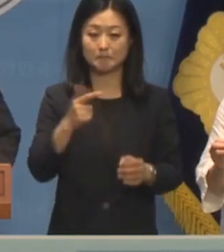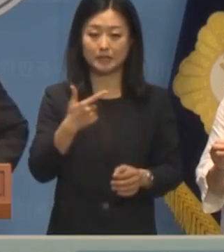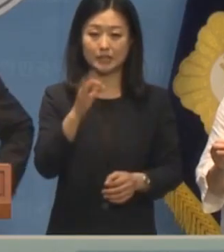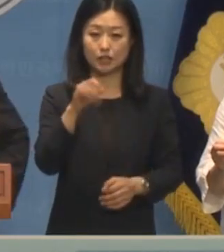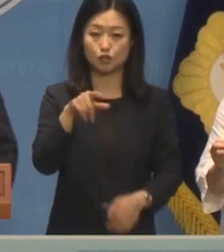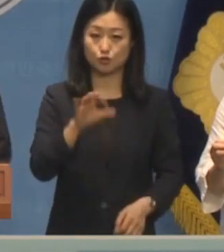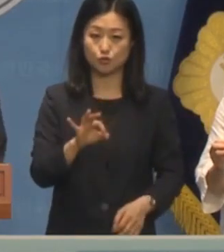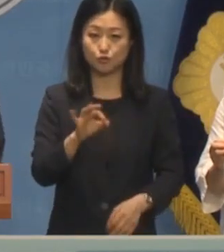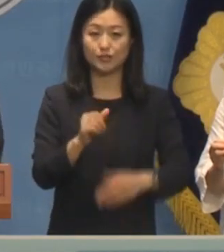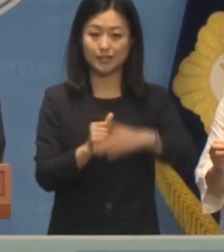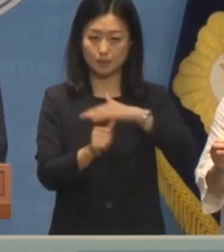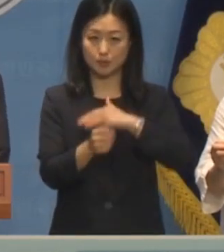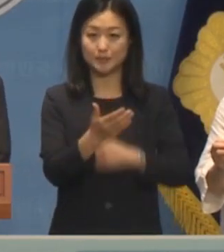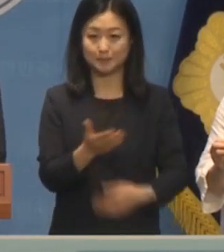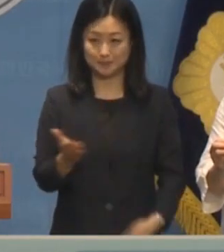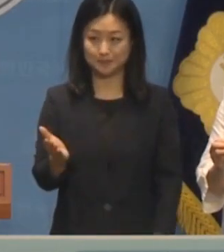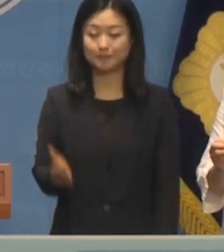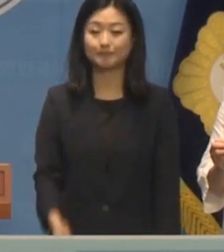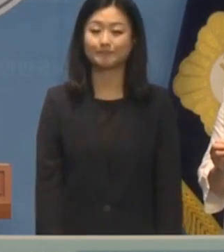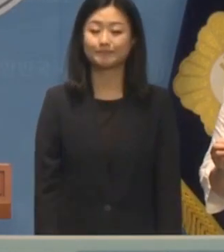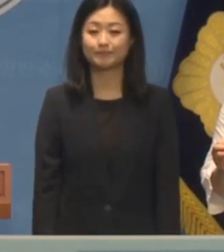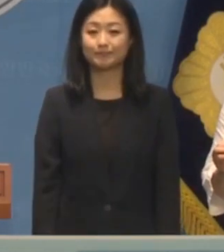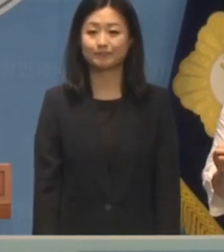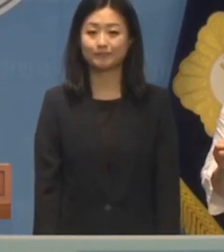발언 먼저 이어가겠습니다.